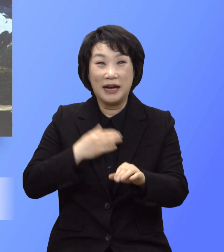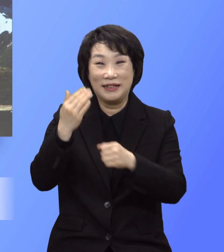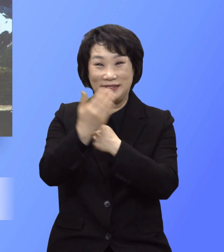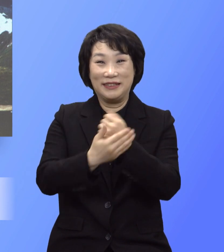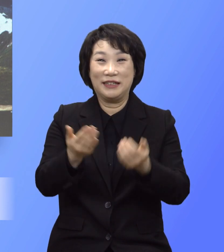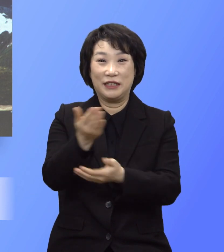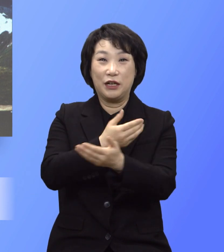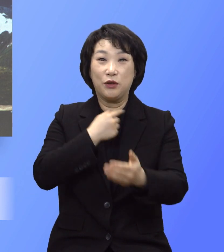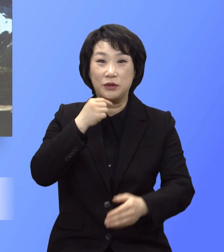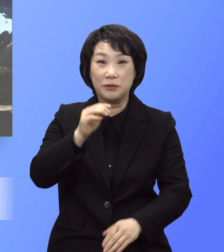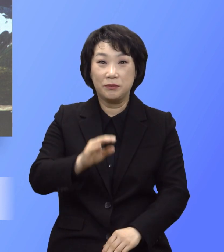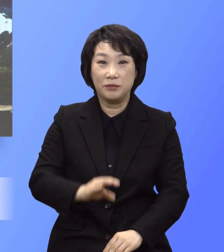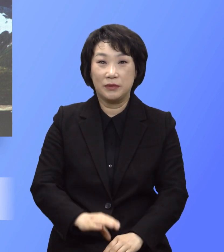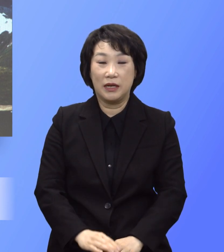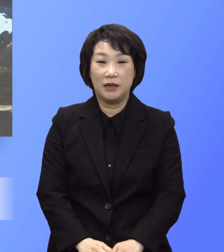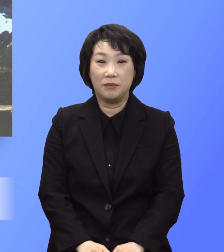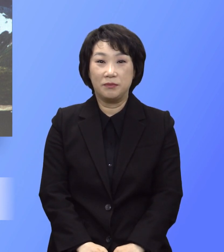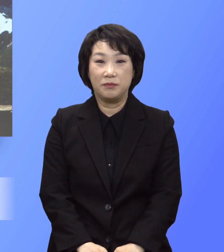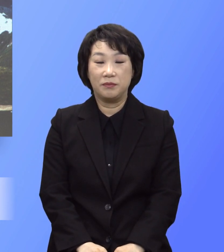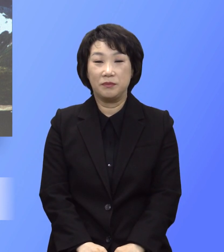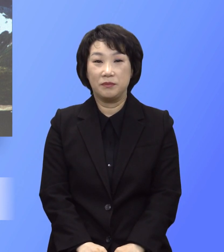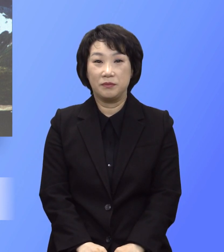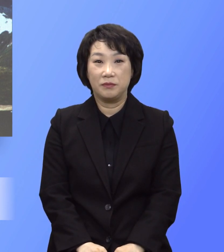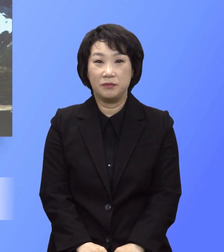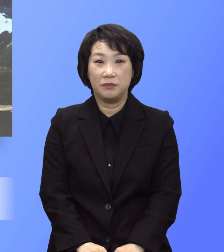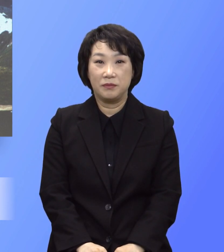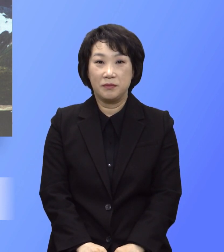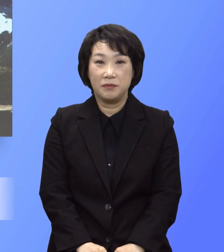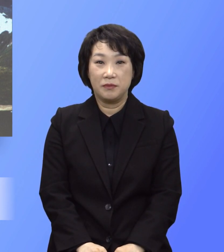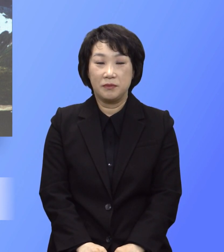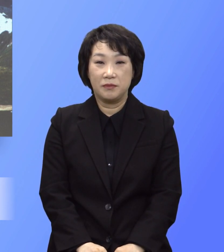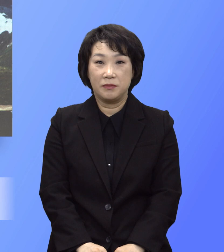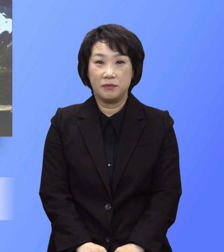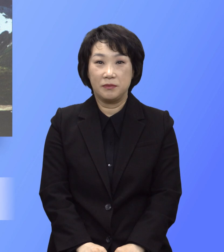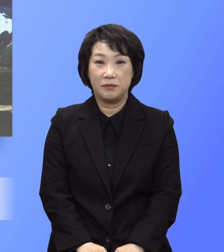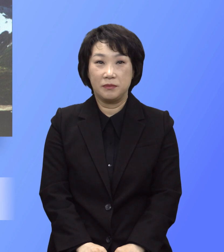은혜를 나누고자 합니다.